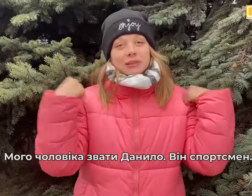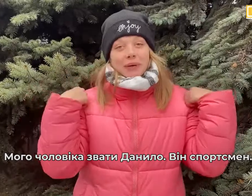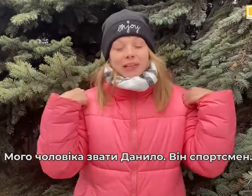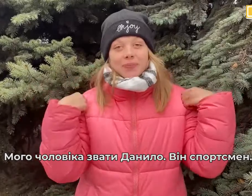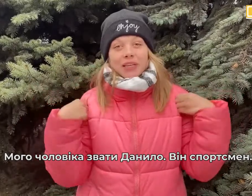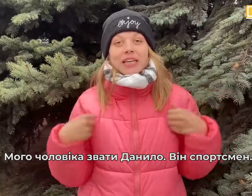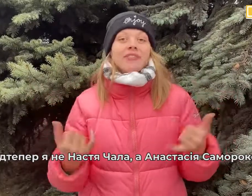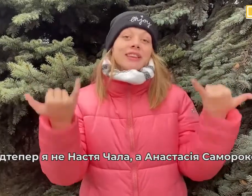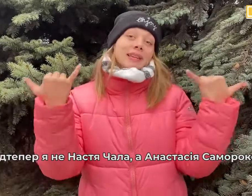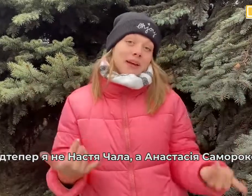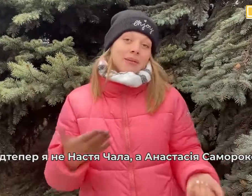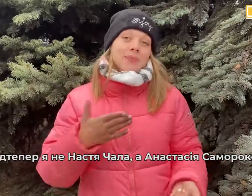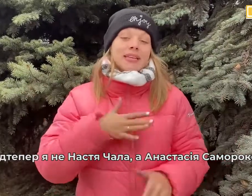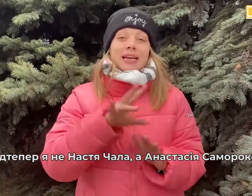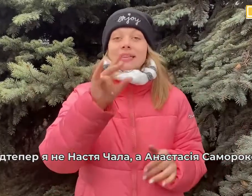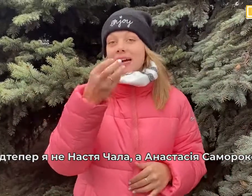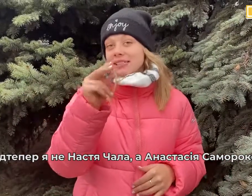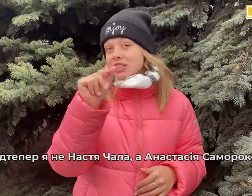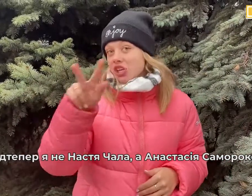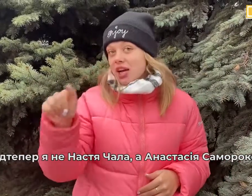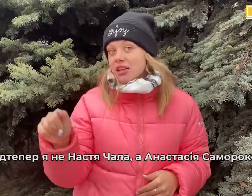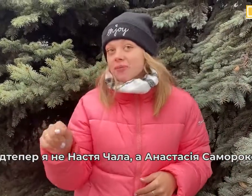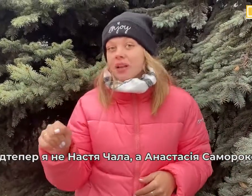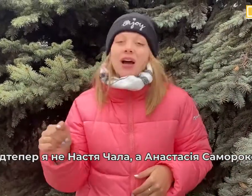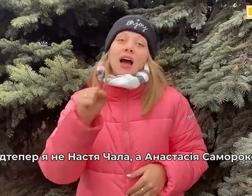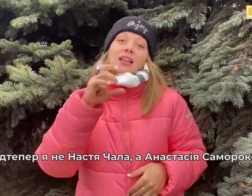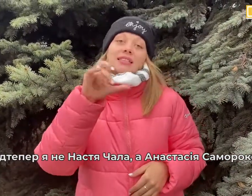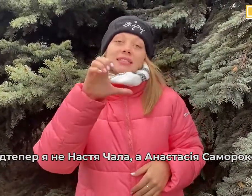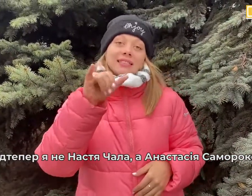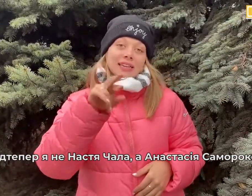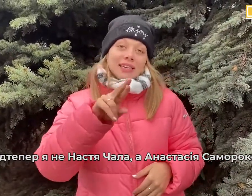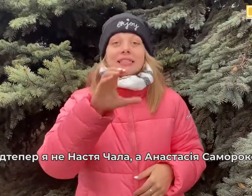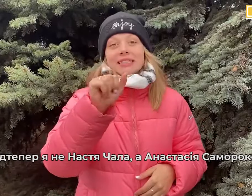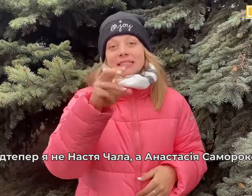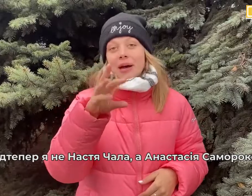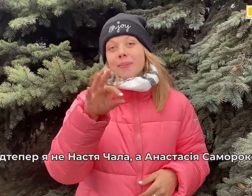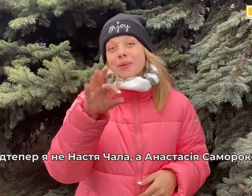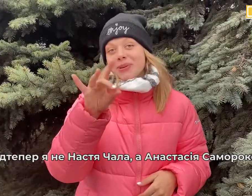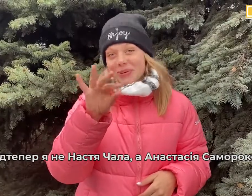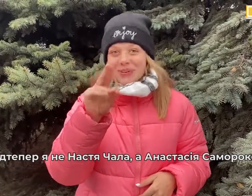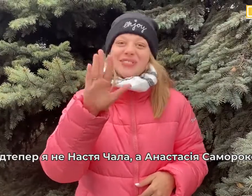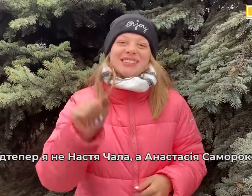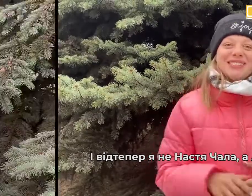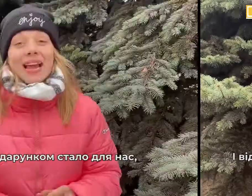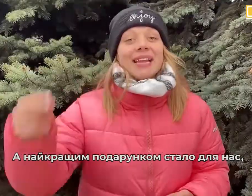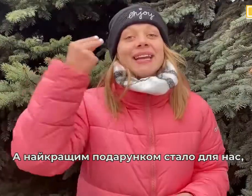спортсмен. І відтепер я не Настя Чала, а Анастасія Саморокова. А